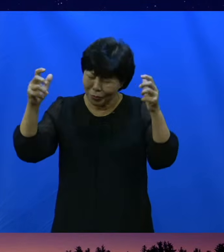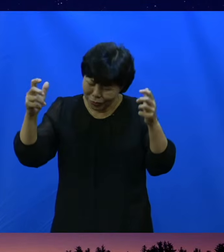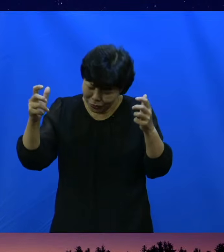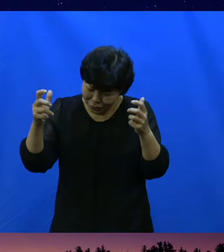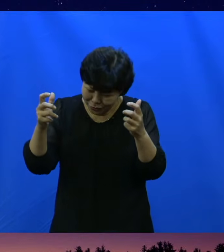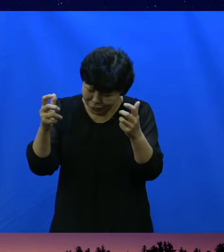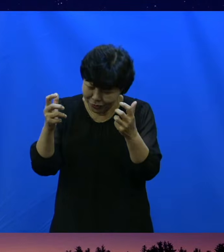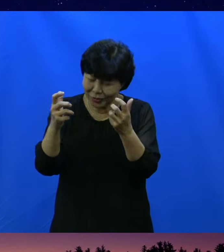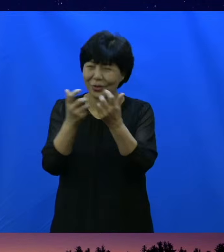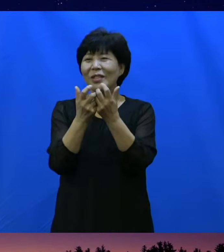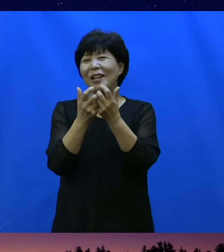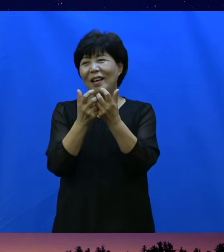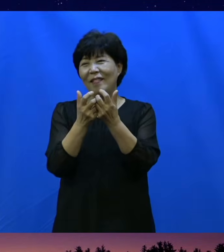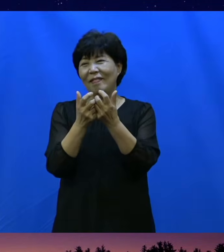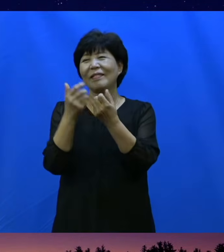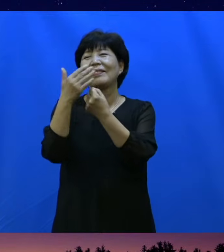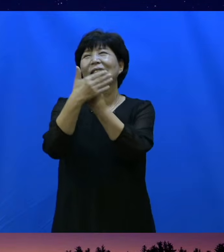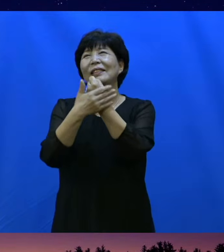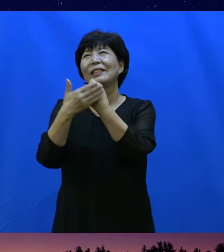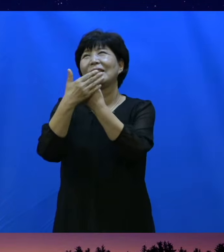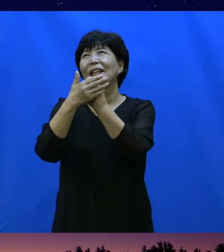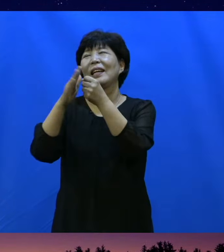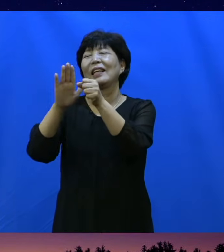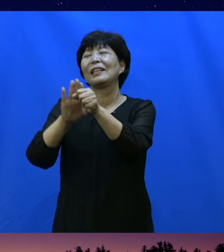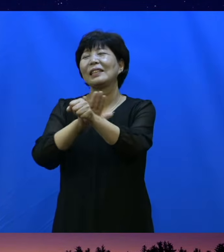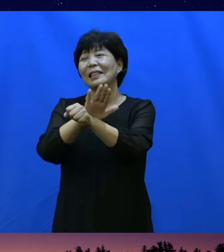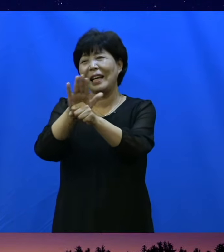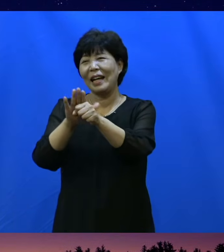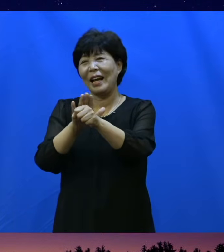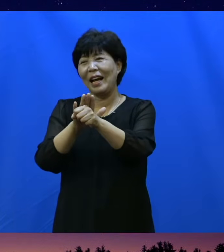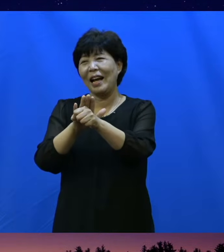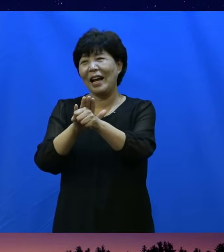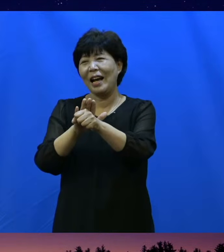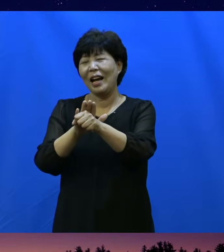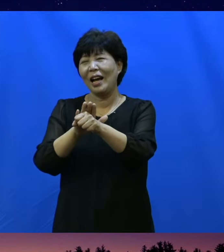그런 단어로도 쓸 수가 없어요.